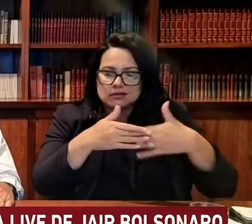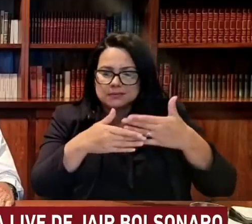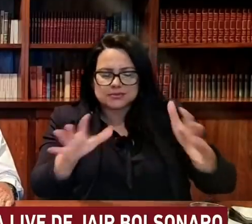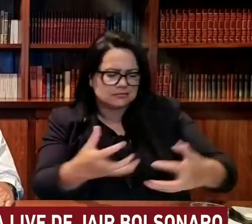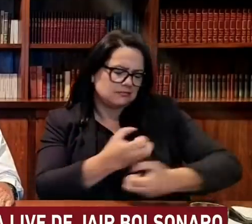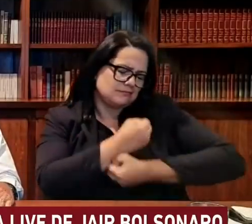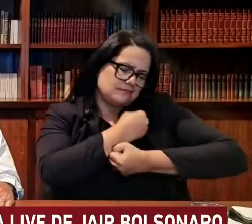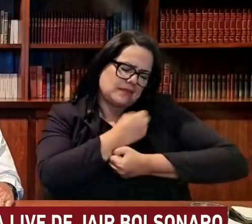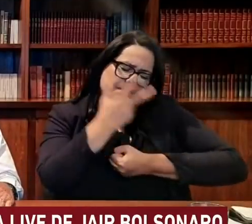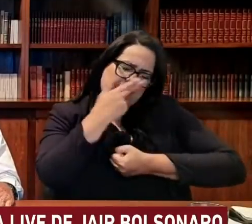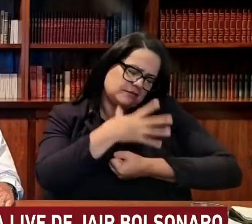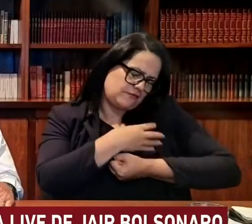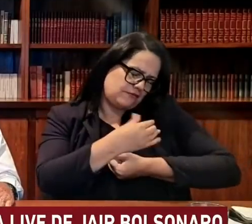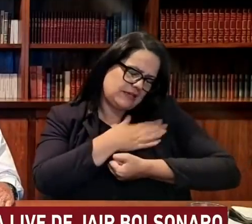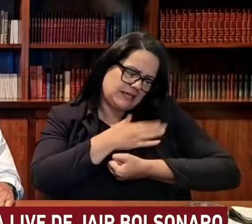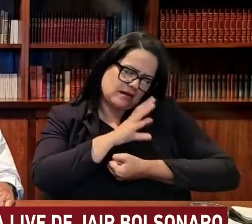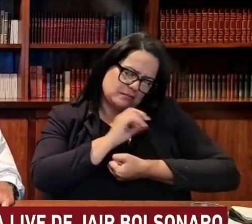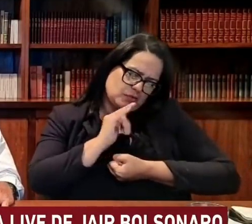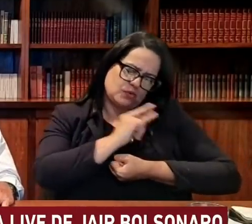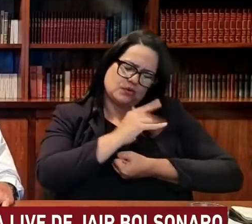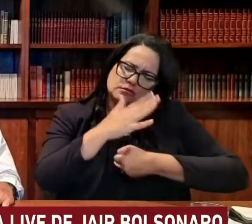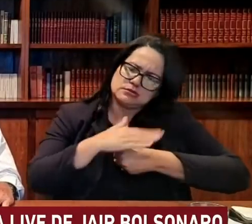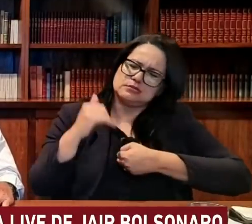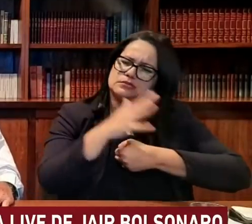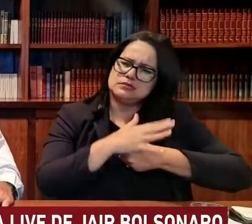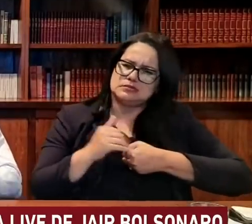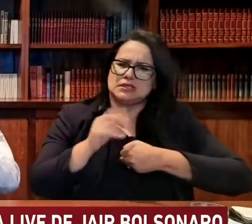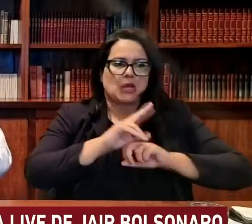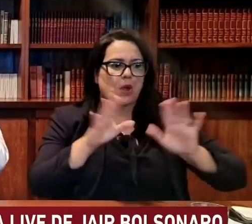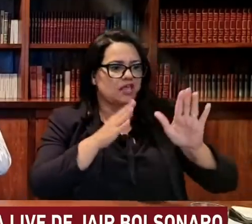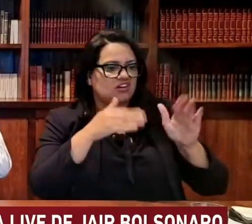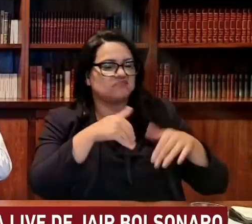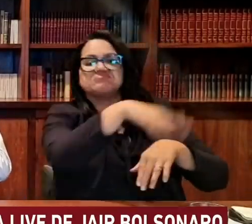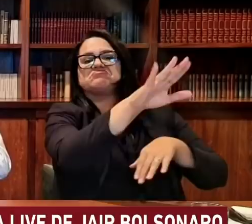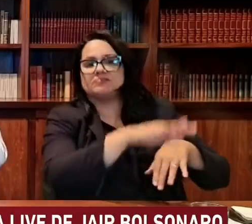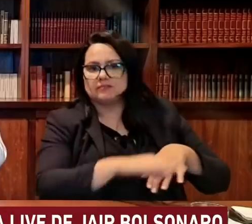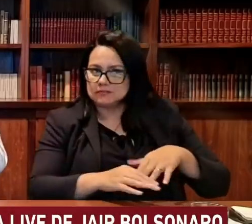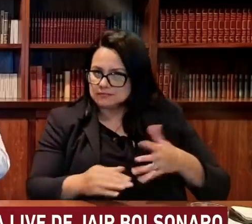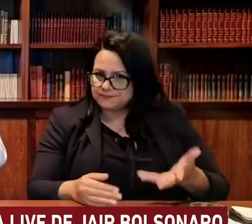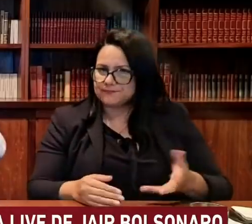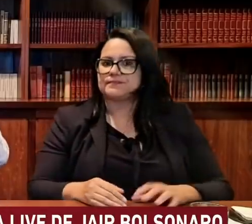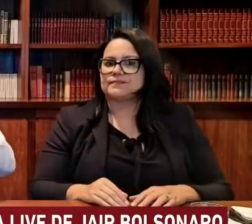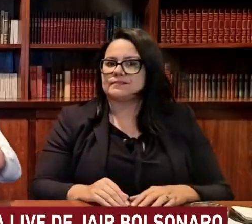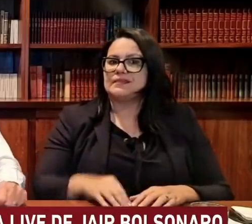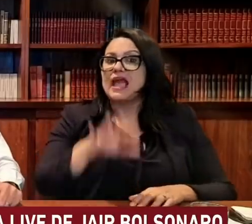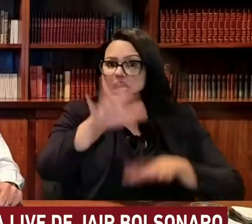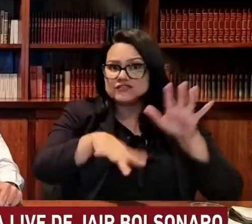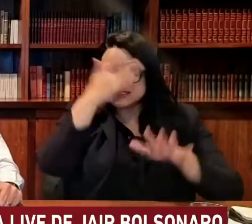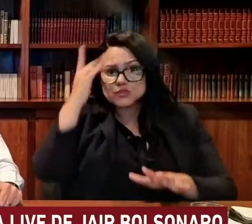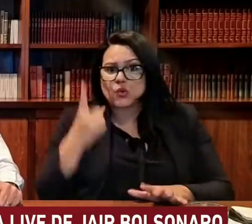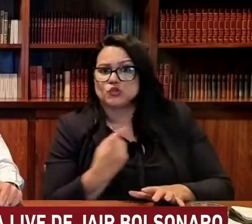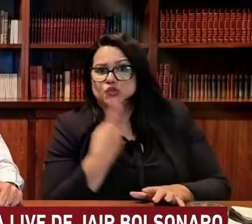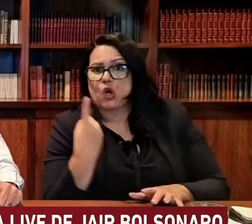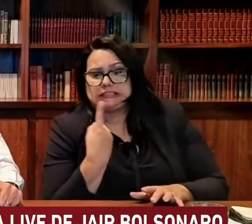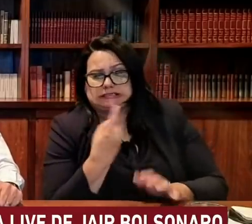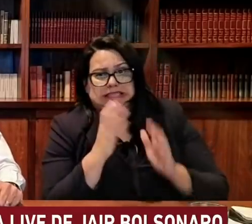E as pessoas começaram tiraram esse olhar de objeto, justamente. E por muitas vezes, a única companhia daquela pessoa é um cachorro, é um